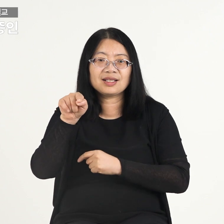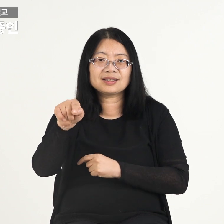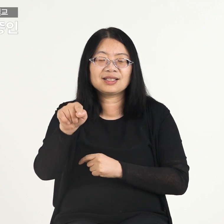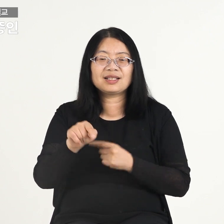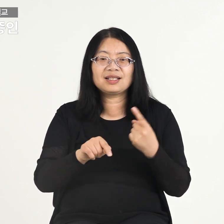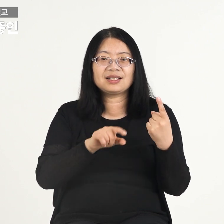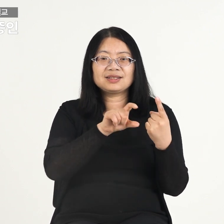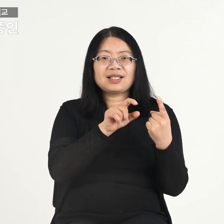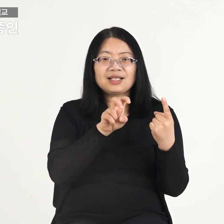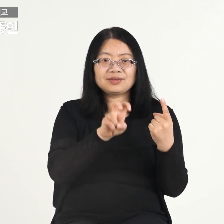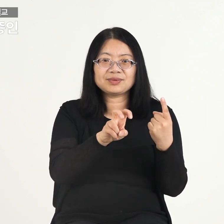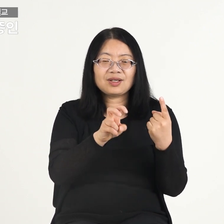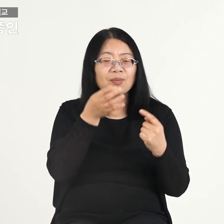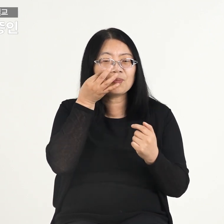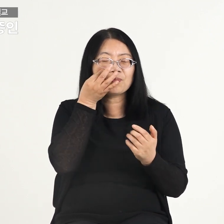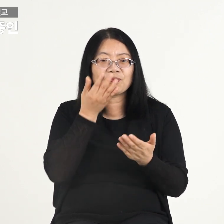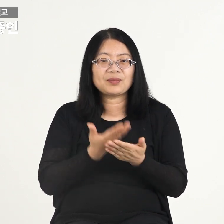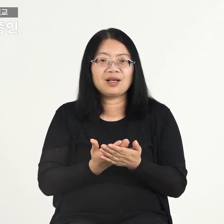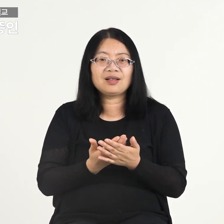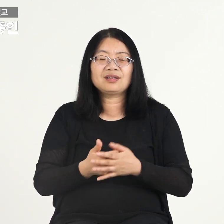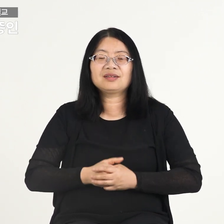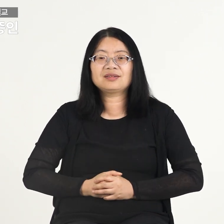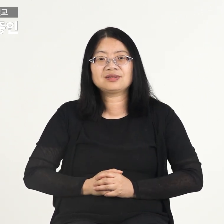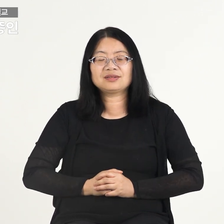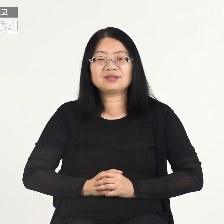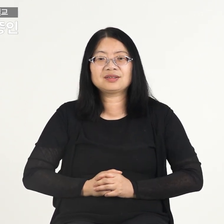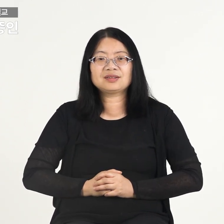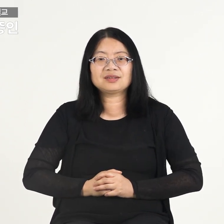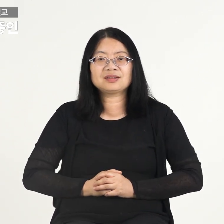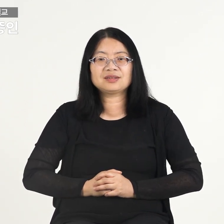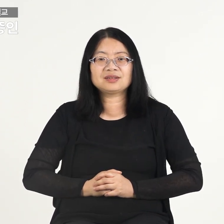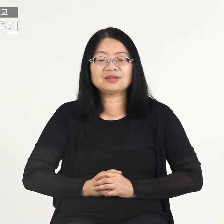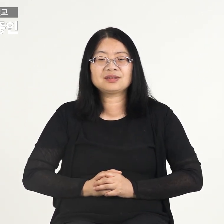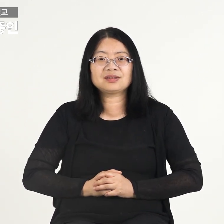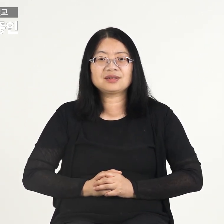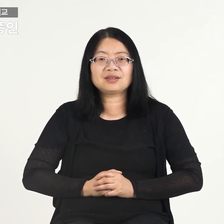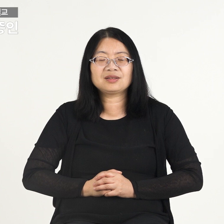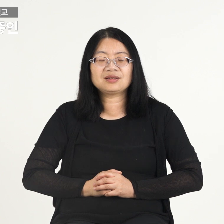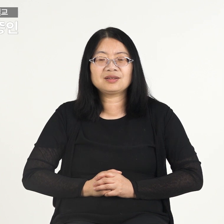1장 20절을 한번 띄워주실까요? 이렇게 되어 있습니다.